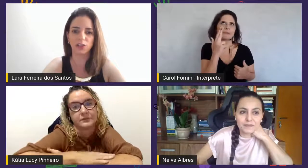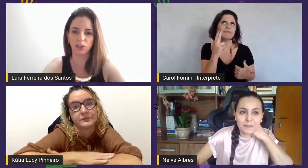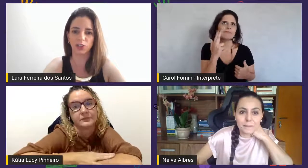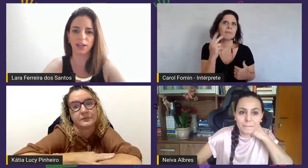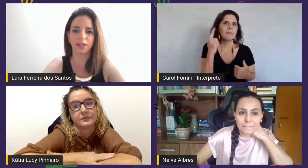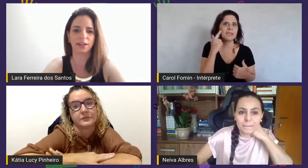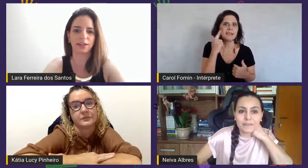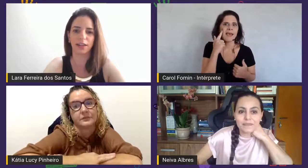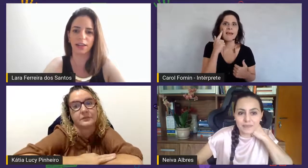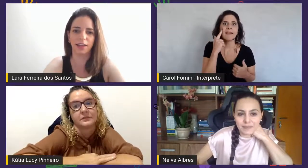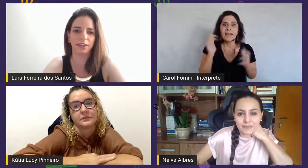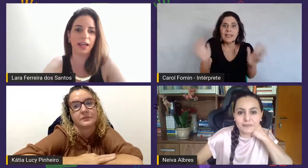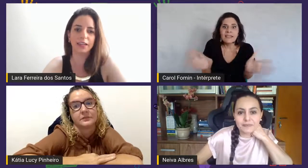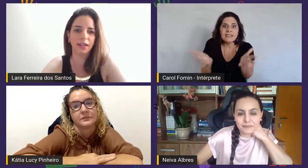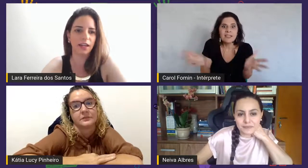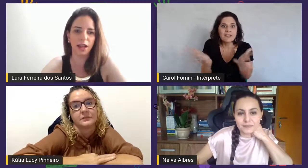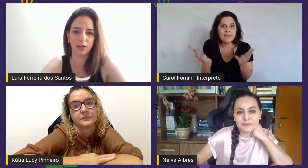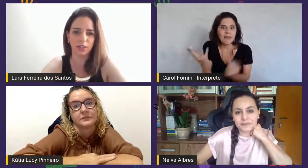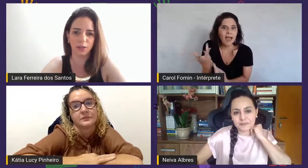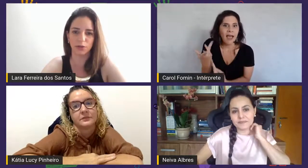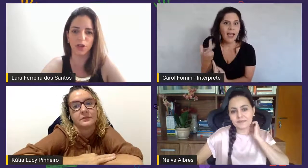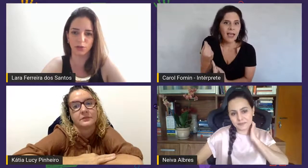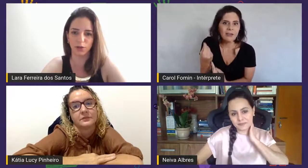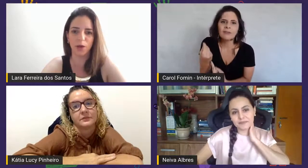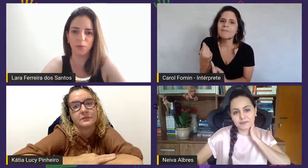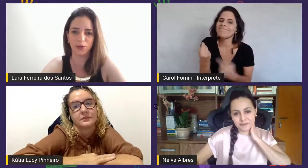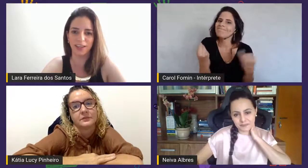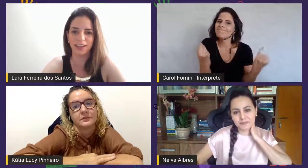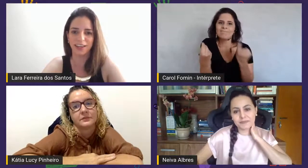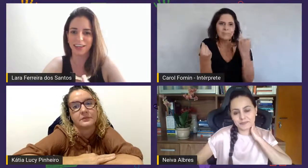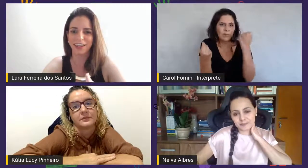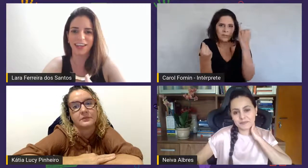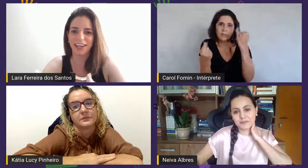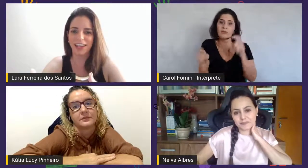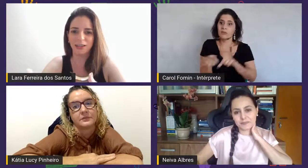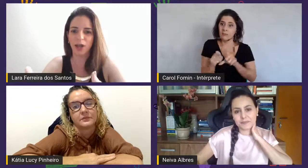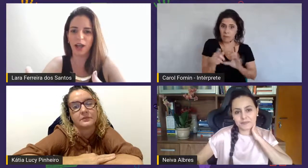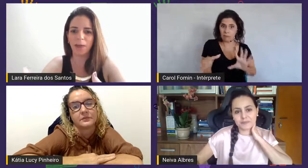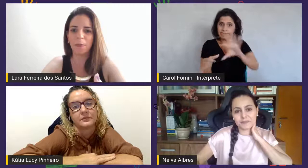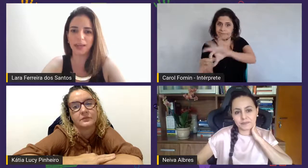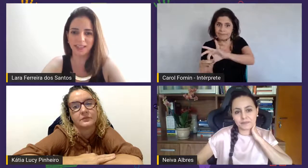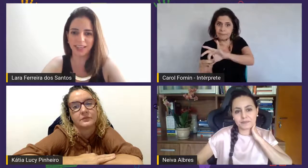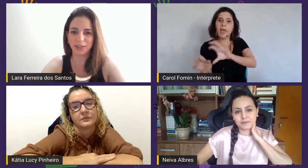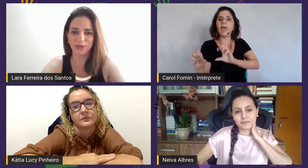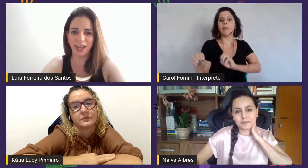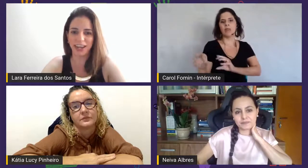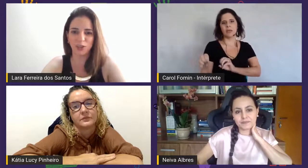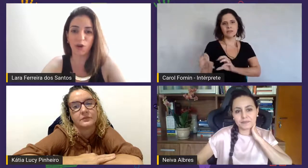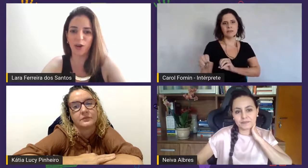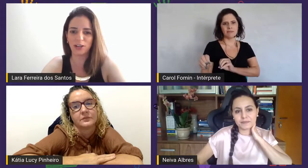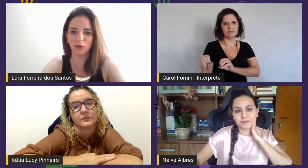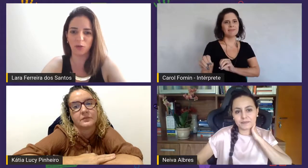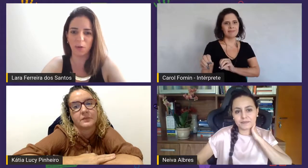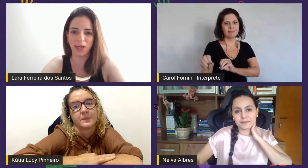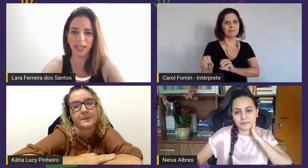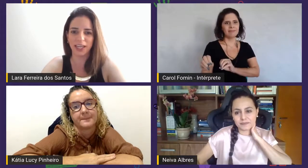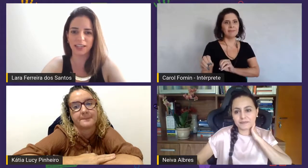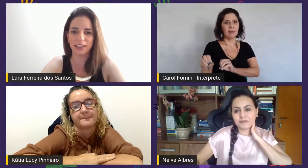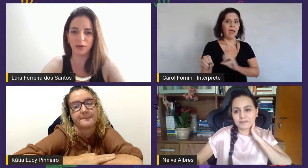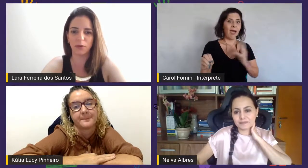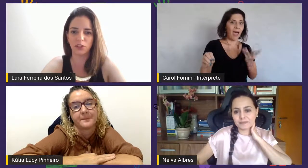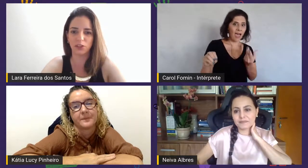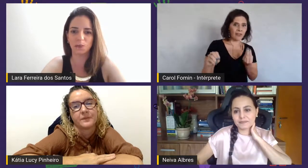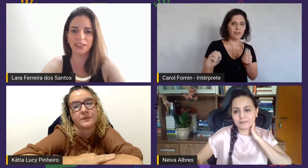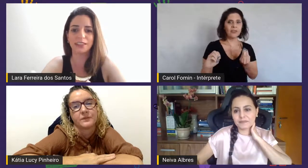questão artística está interligado à questão educacional, porque isso acaba aparecendo, né, na escola de alguma